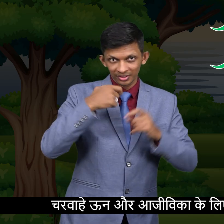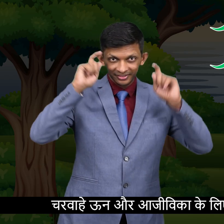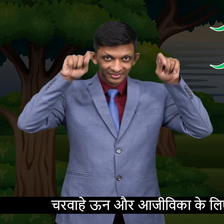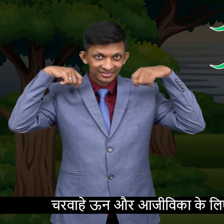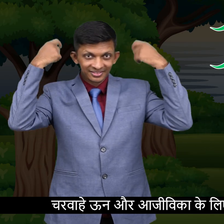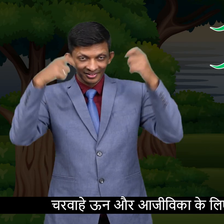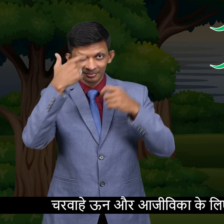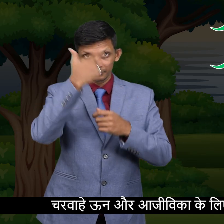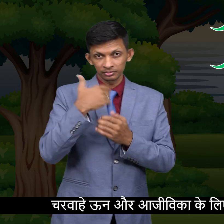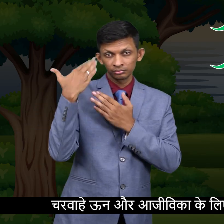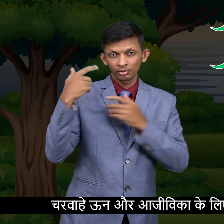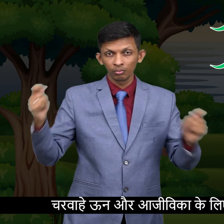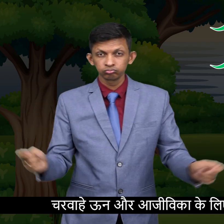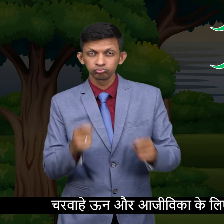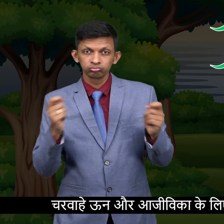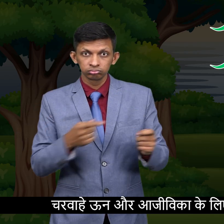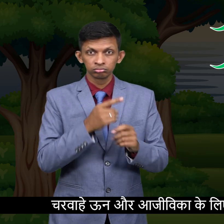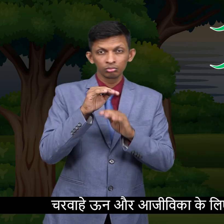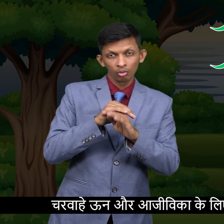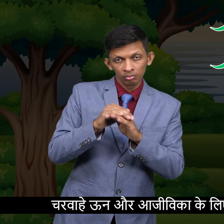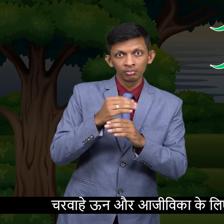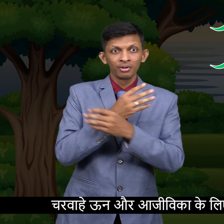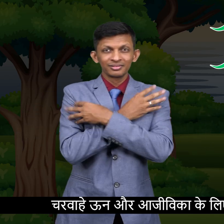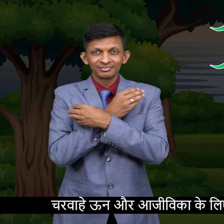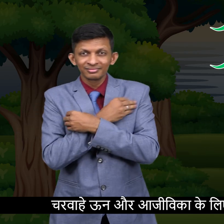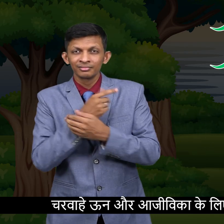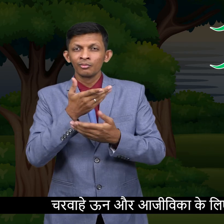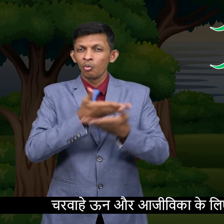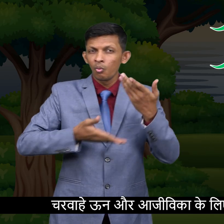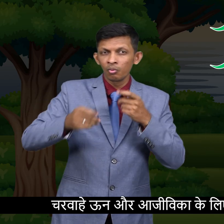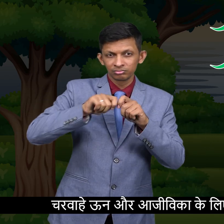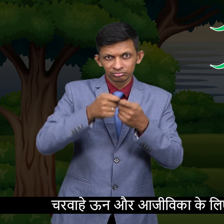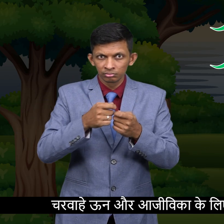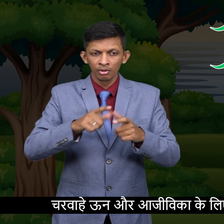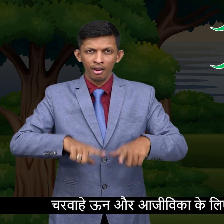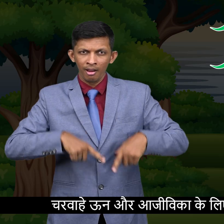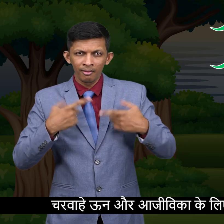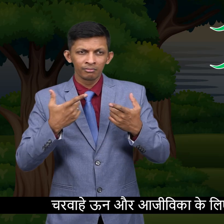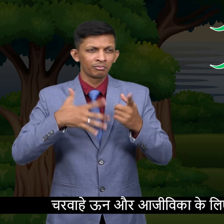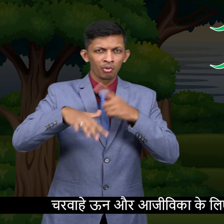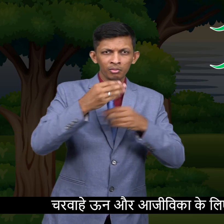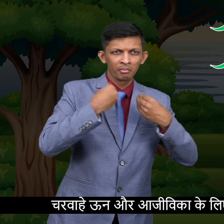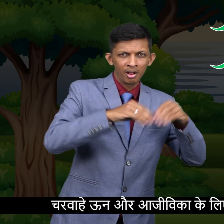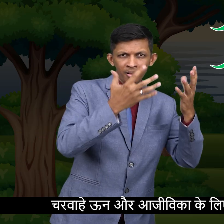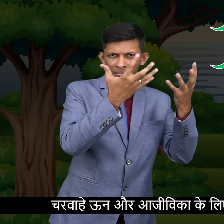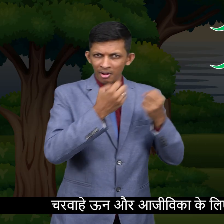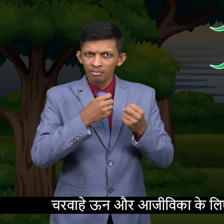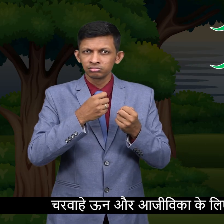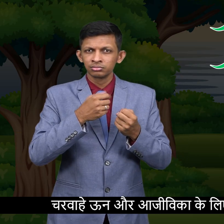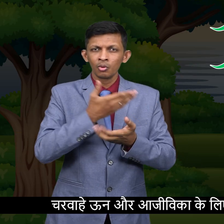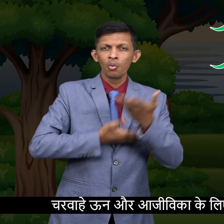चरवाहे ऊन और आजीविका के लिए भेड़ पालते हैं और रोजाना लंबी दूरी तय करते हैं।